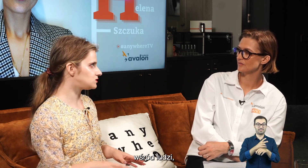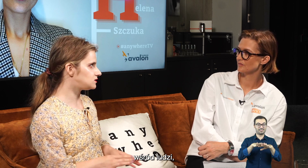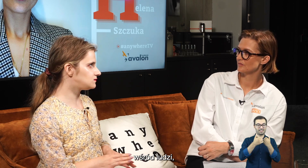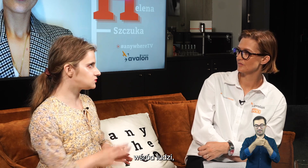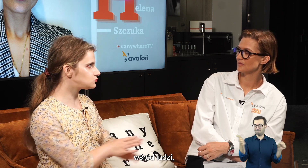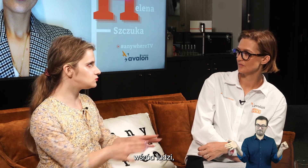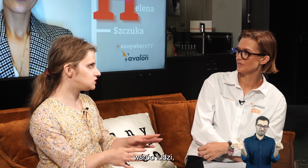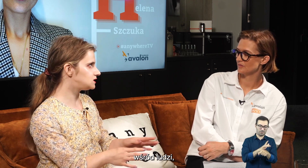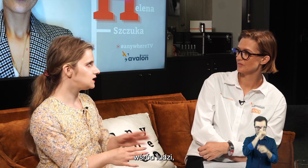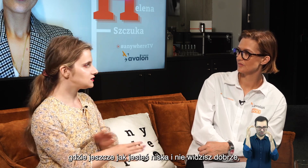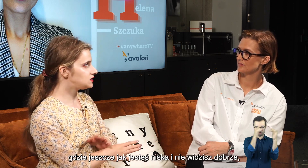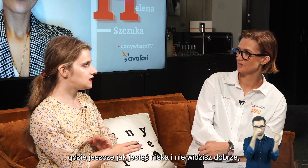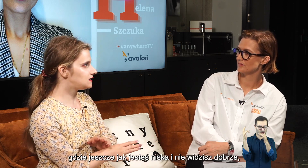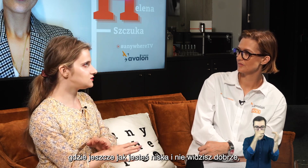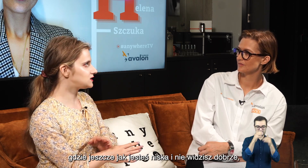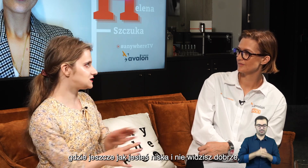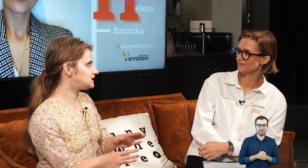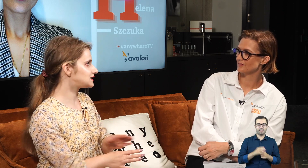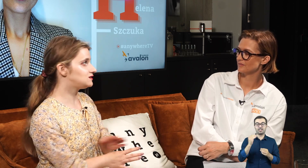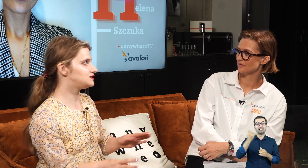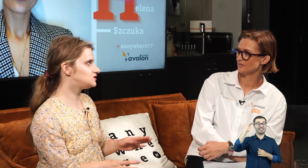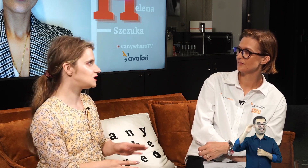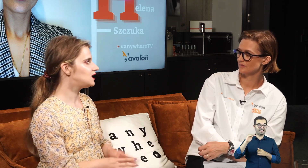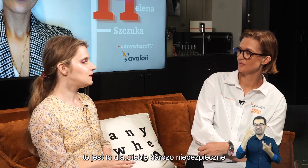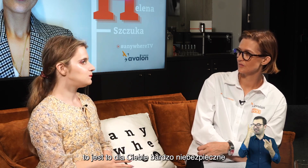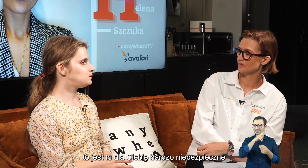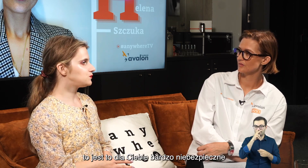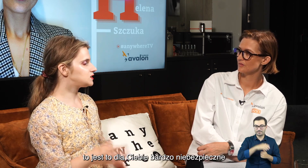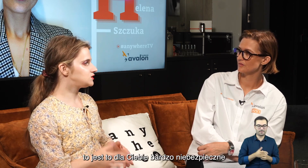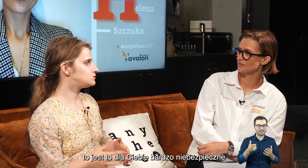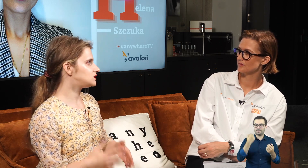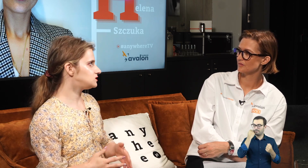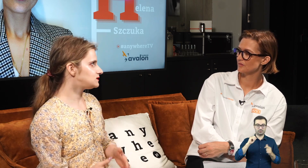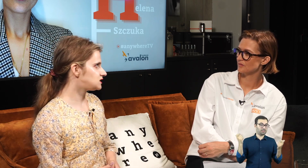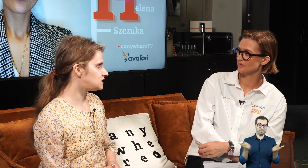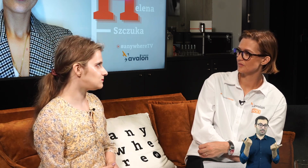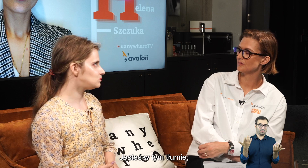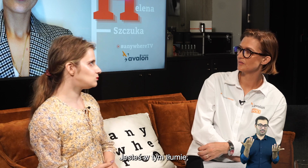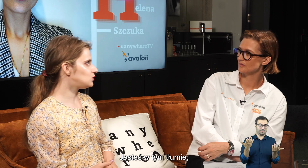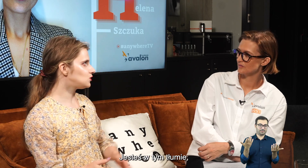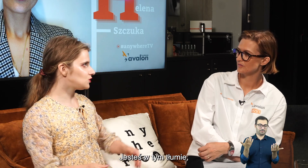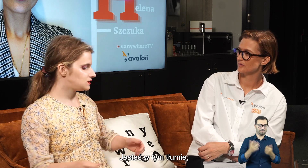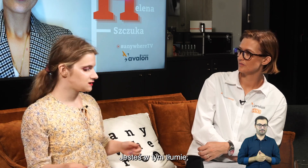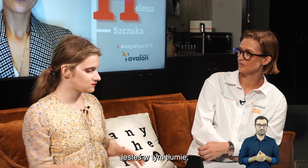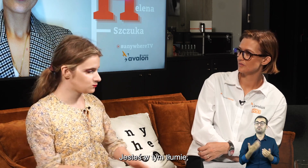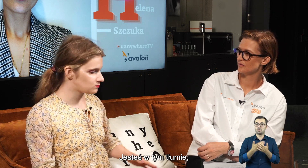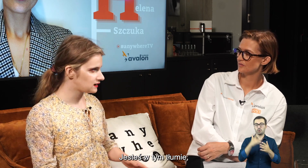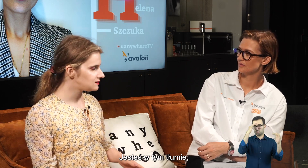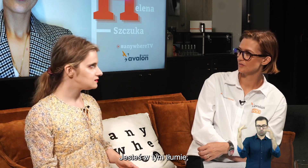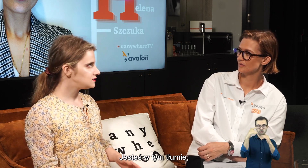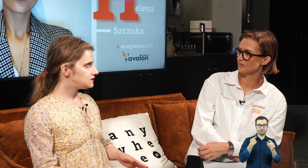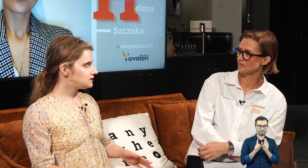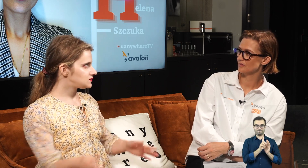stadion wśród ludzi, gdzie jeszcze jak jesteś niska, nie widzisz, to jest dla ciebie to bardzo niebezpieczne, bo jesteś w tym